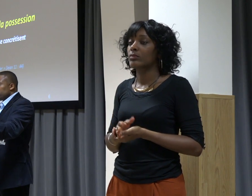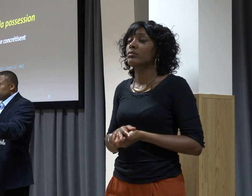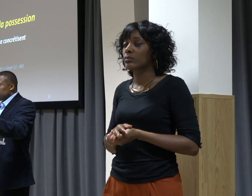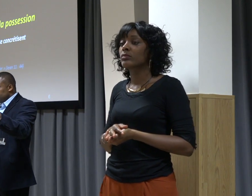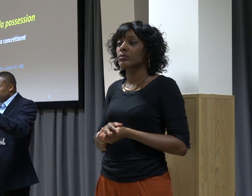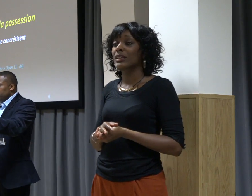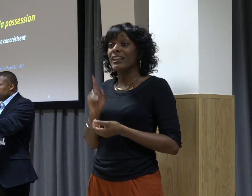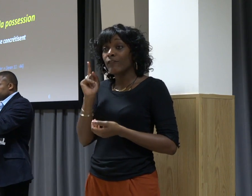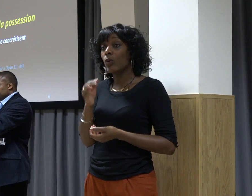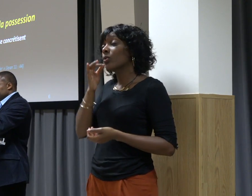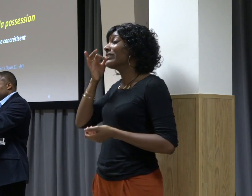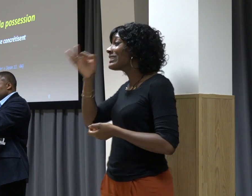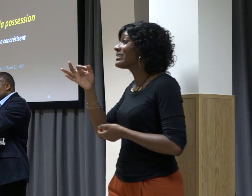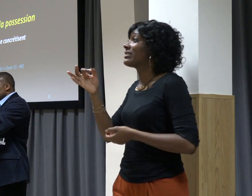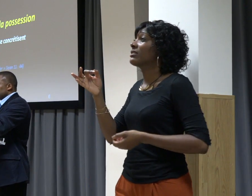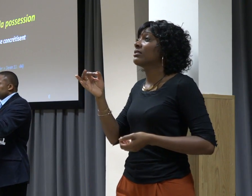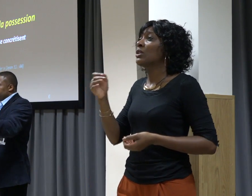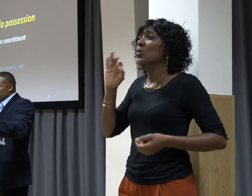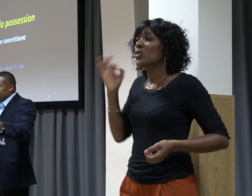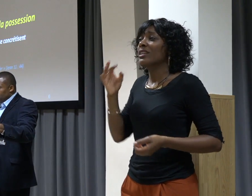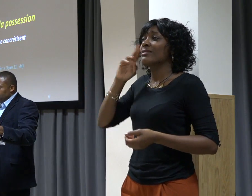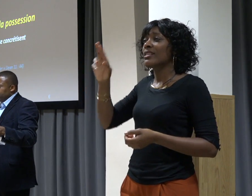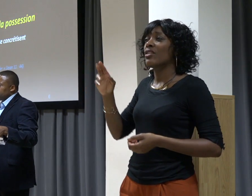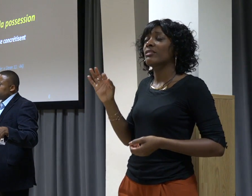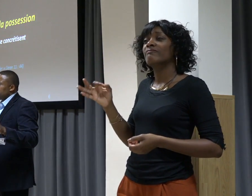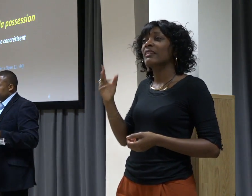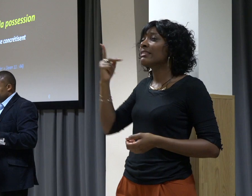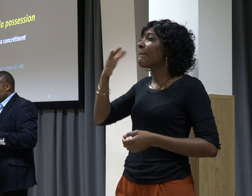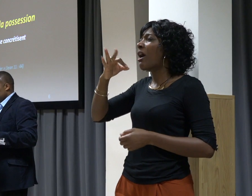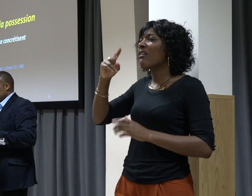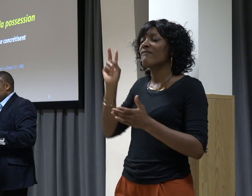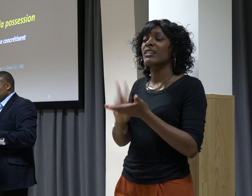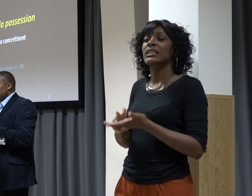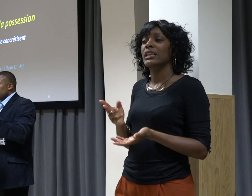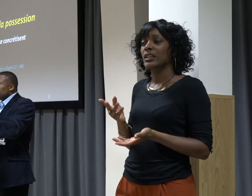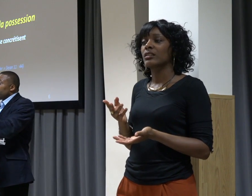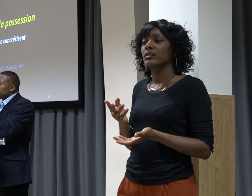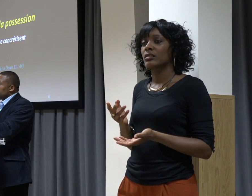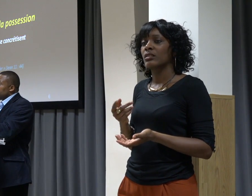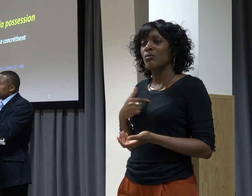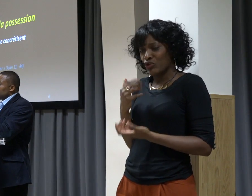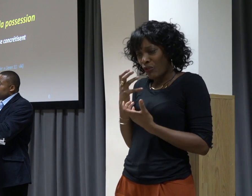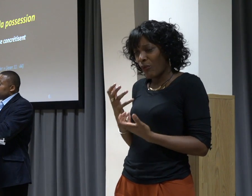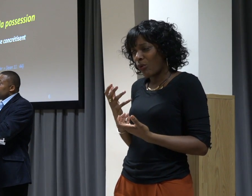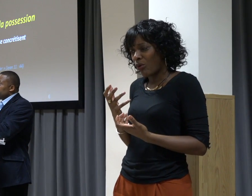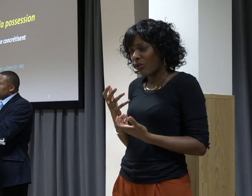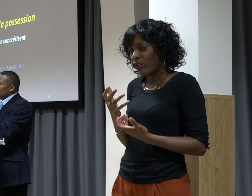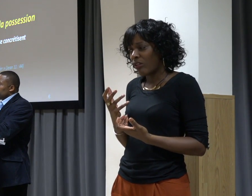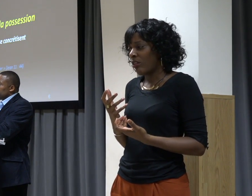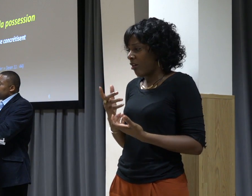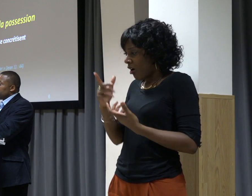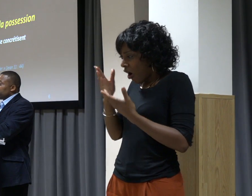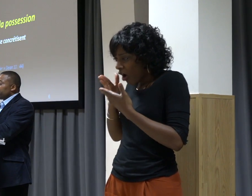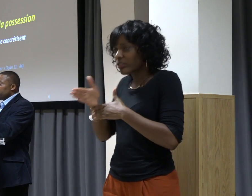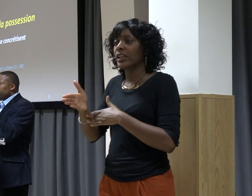que nous disions, Seigneur, nous avons entendu ta parole est la vérité. Et nous voulons rentrer dans la victoire, dans le miracle que